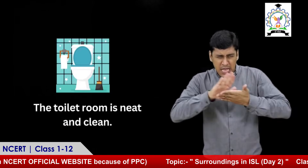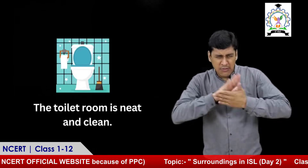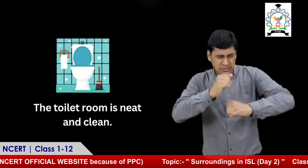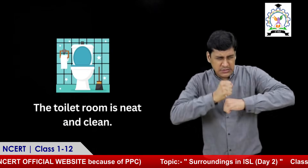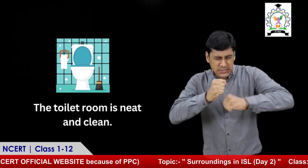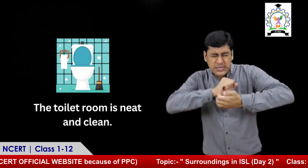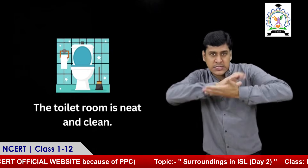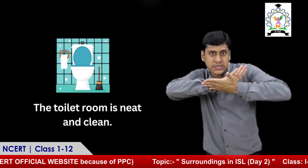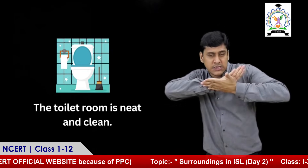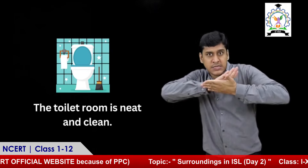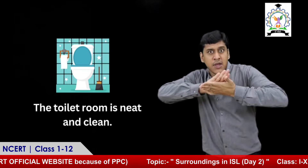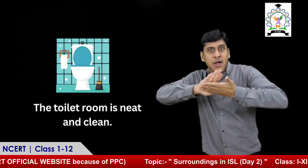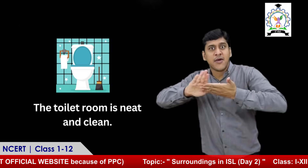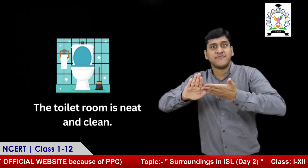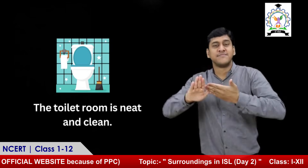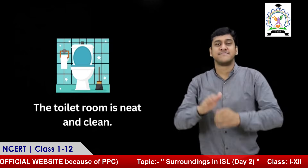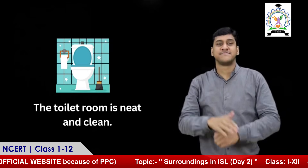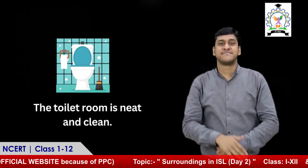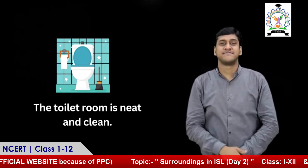शौचालय साफ सुथरा है।